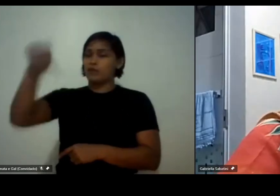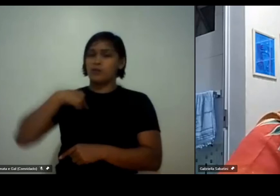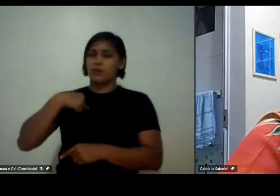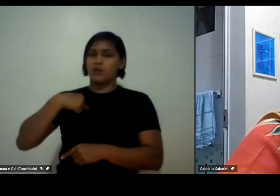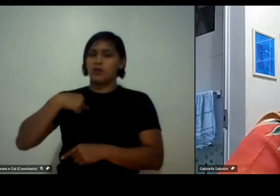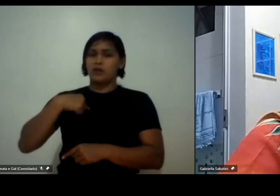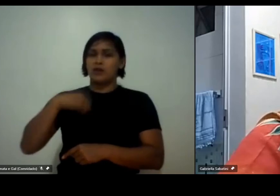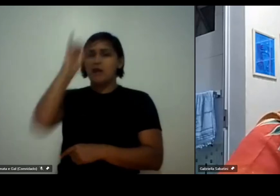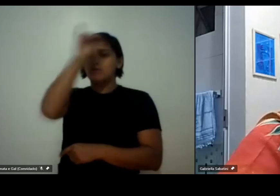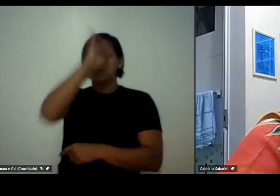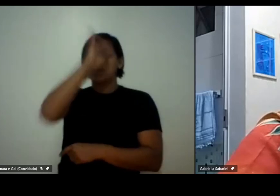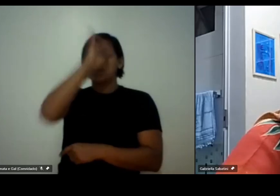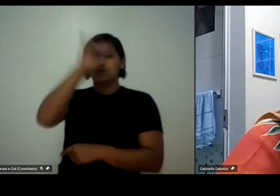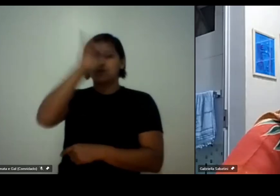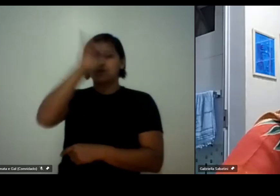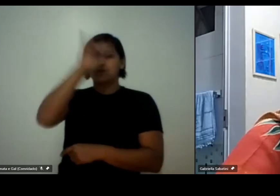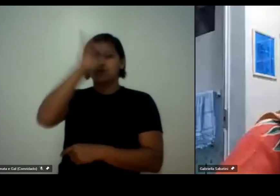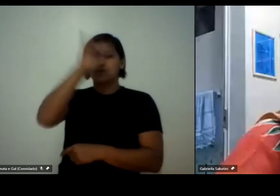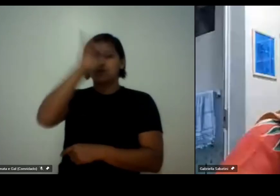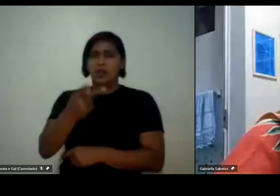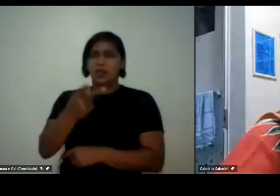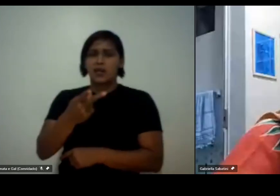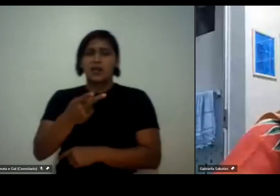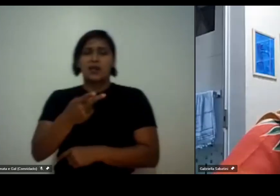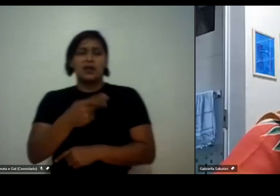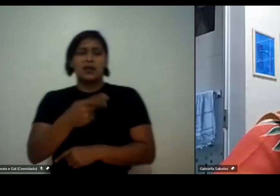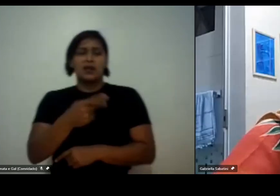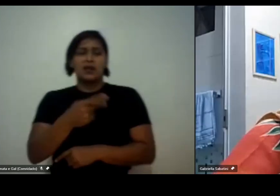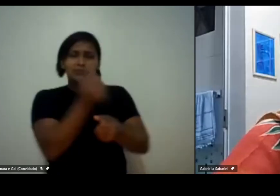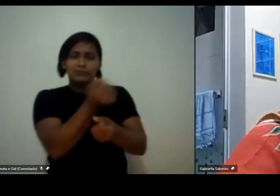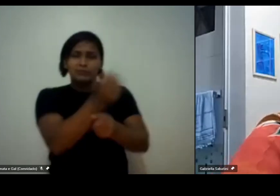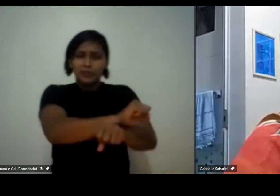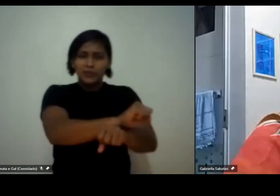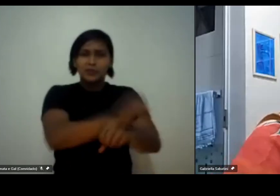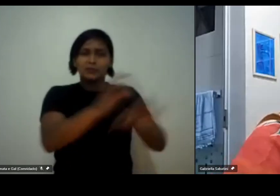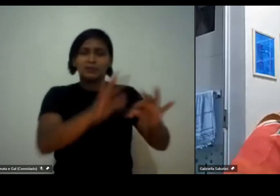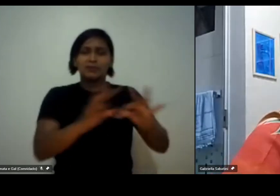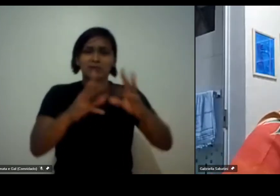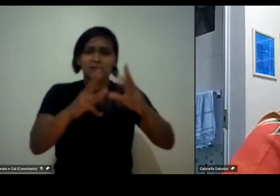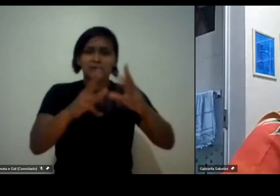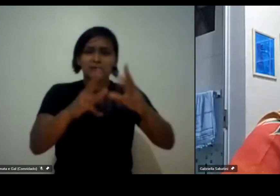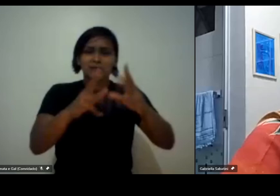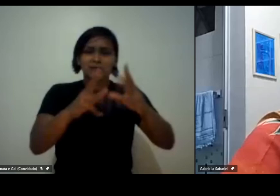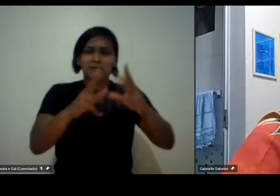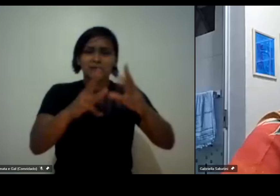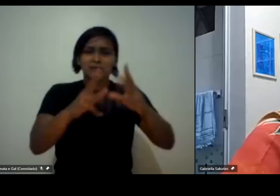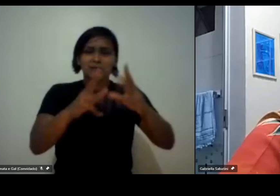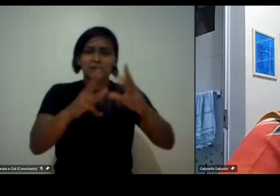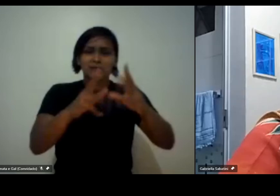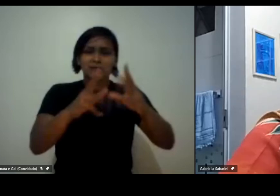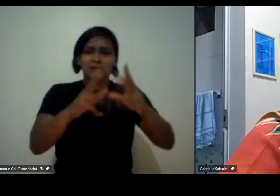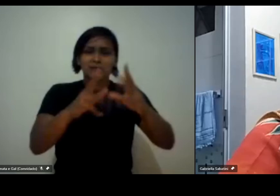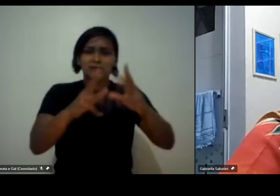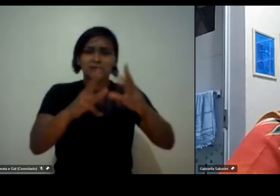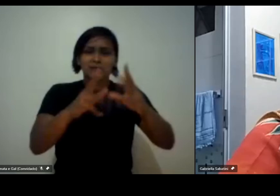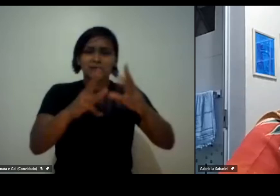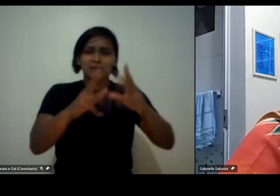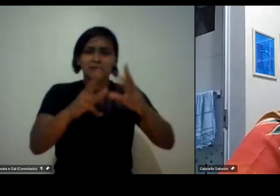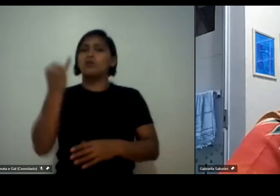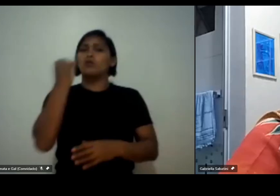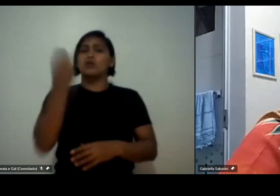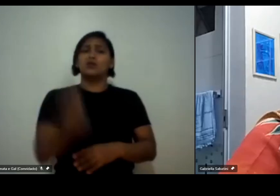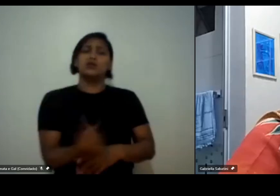idiotice censurar a massa por não ter o senso de sublime, quando se confunde o sublime com uma de